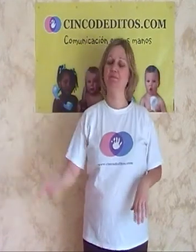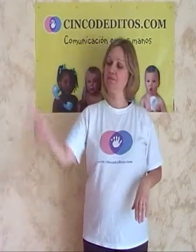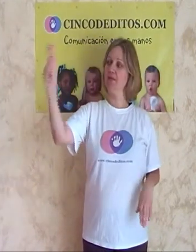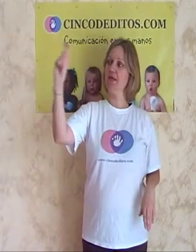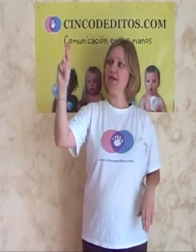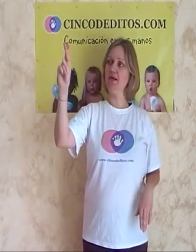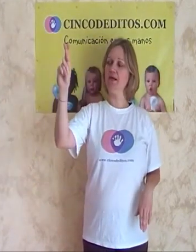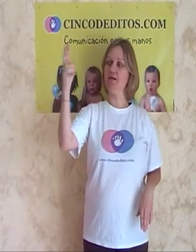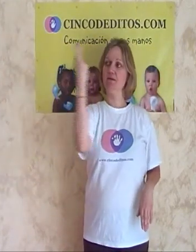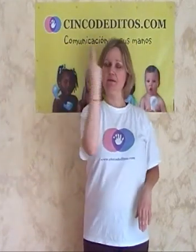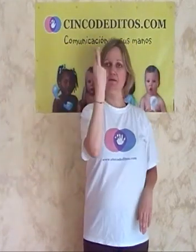R.